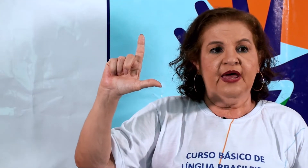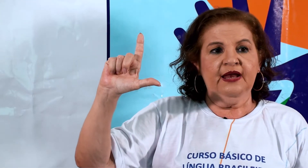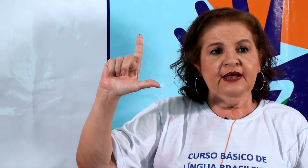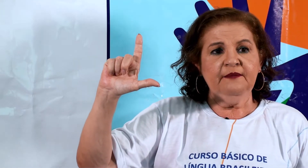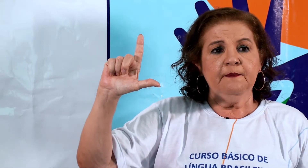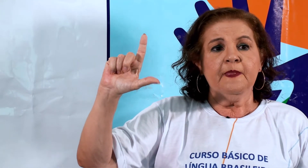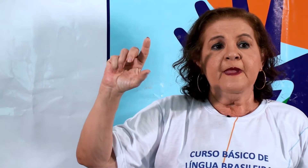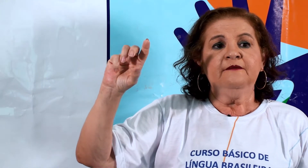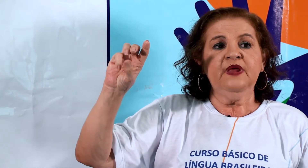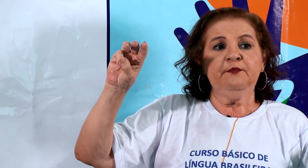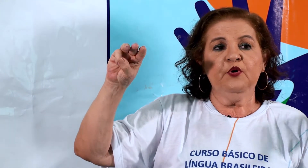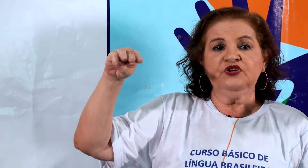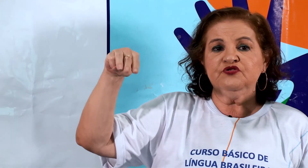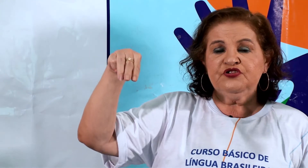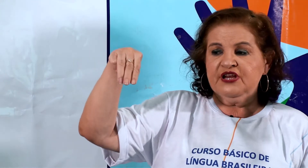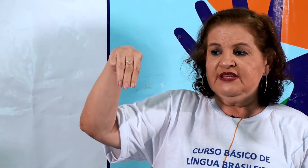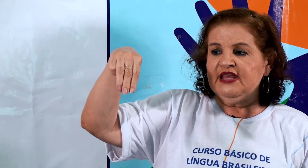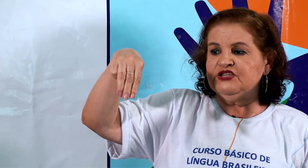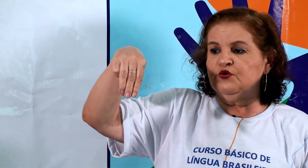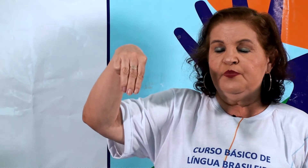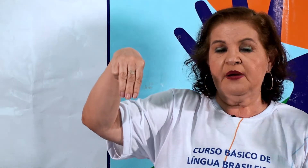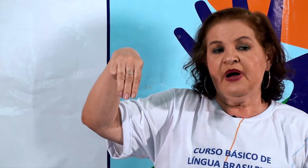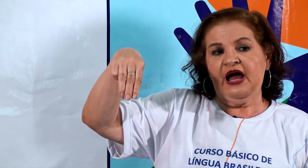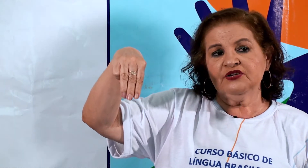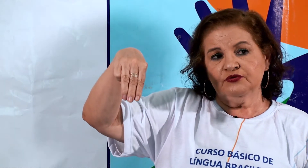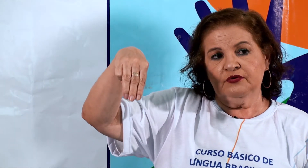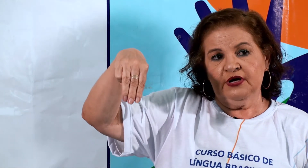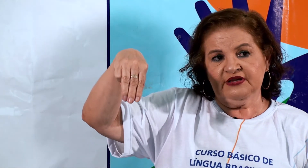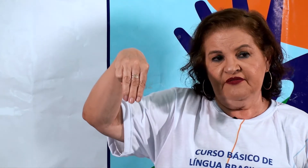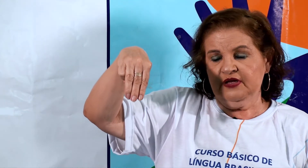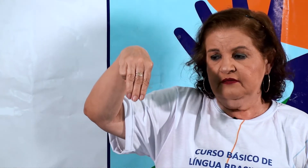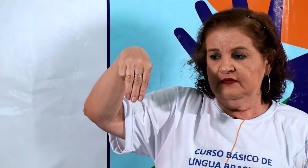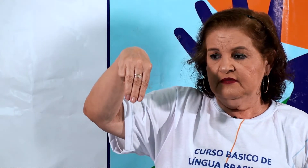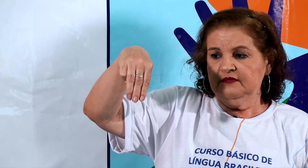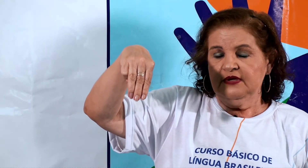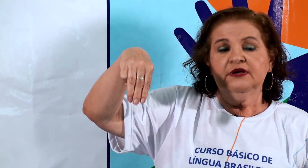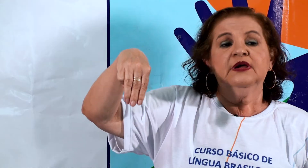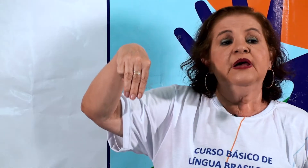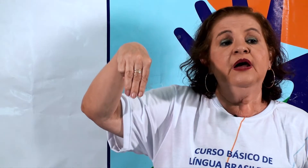L. Depois os 3 dedinhos para baixo. Olha, tá vendo? É a